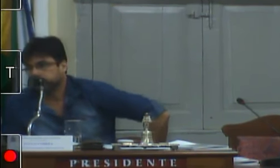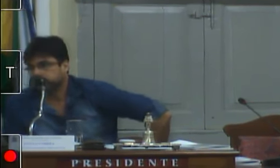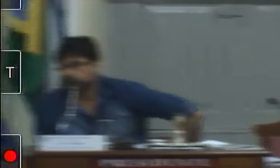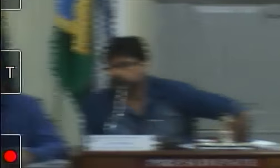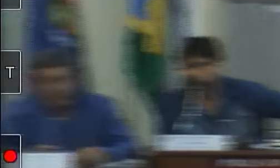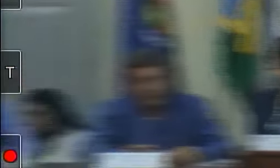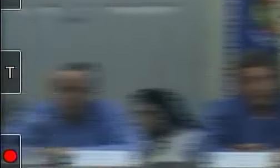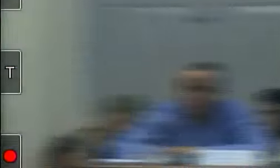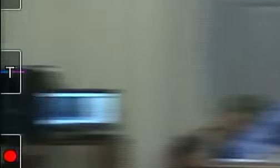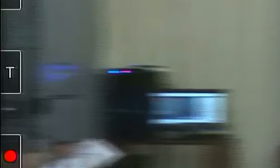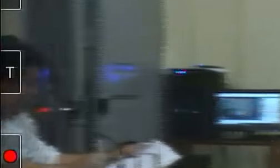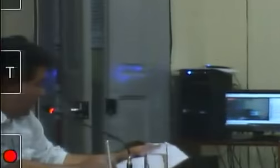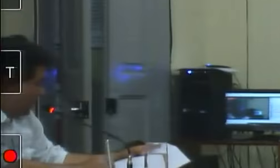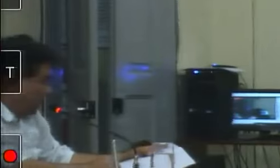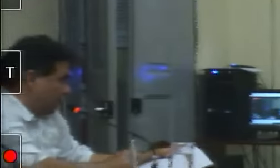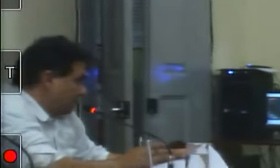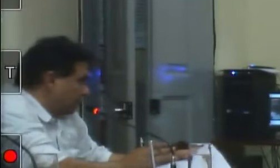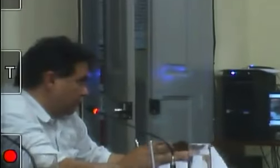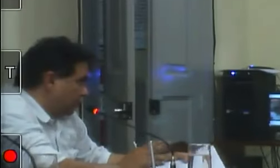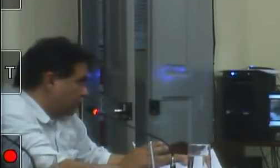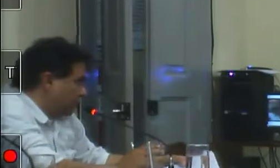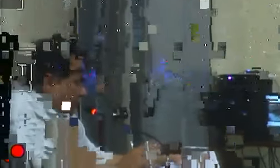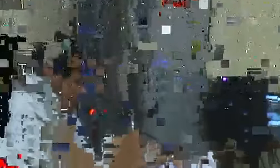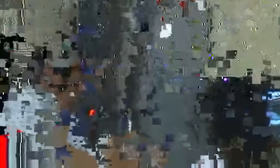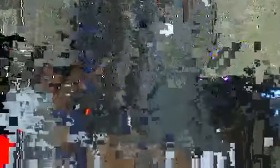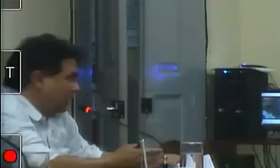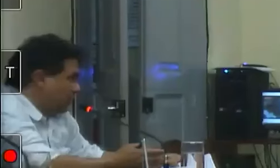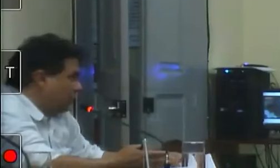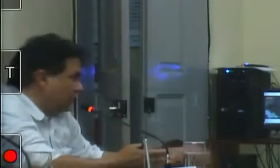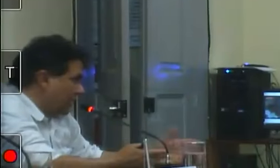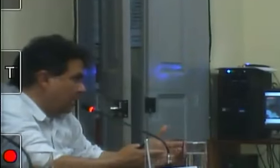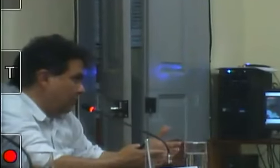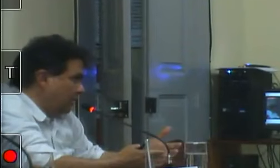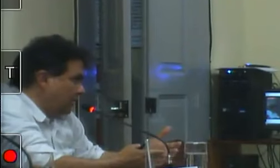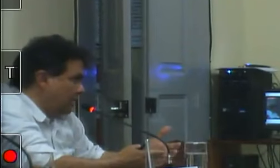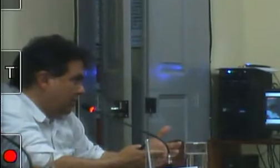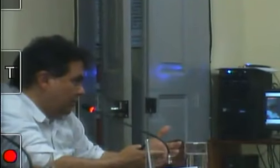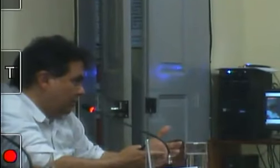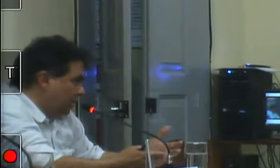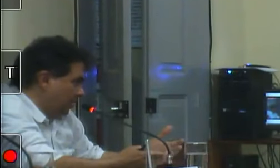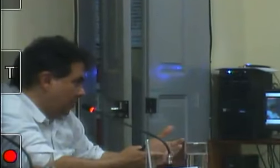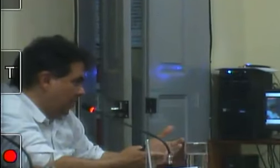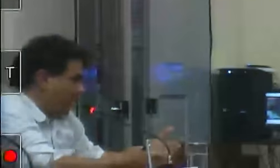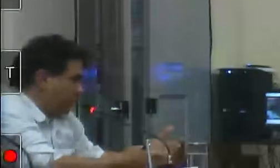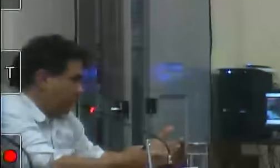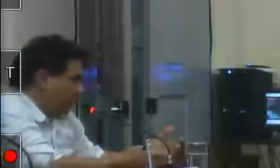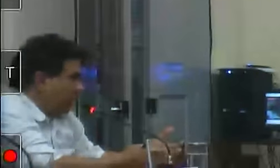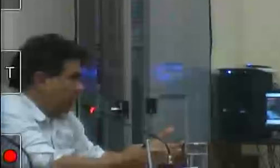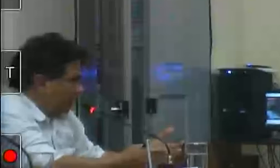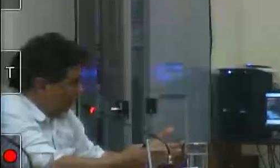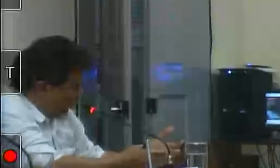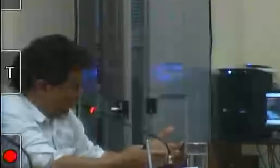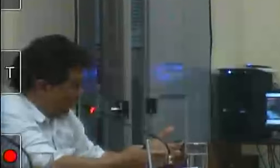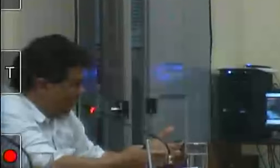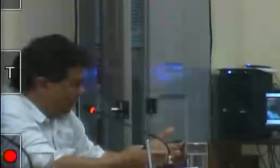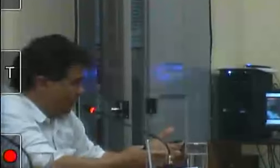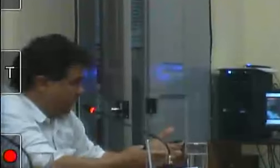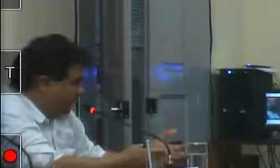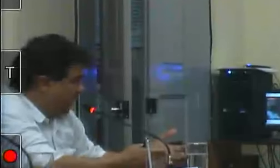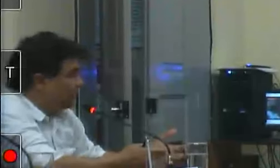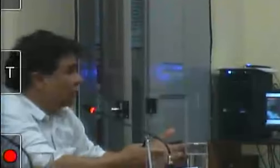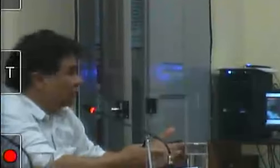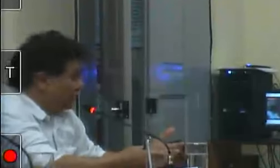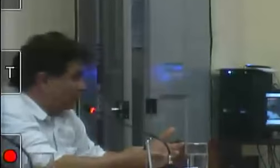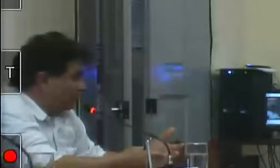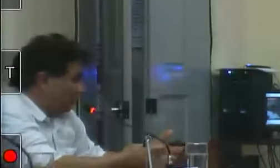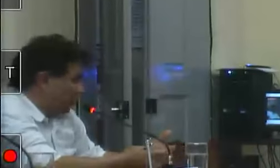Presidente, terminando. Então, a questão do hospital escola é porque a gente tem o credenciamento da parte de joelho, que é